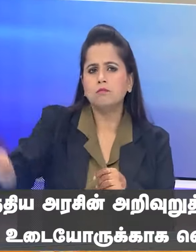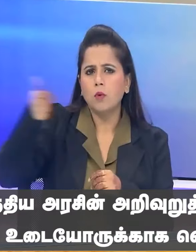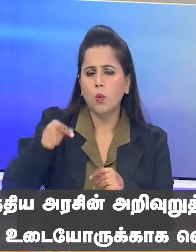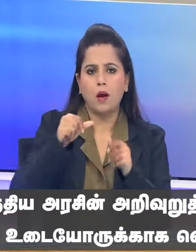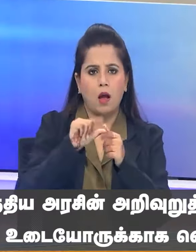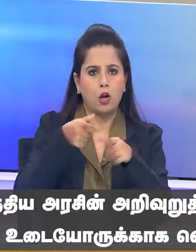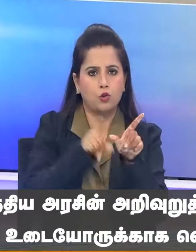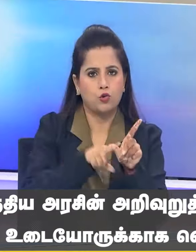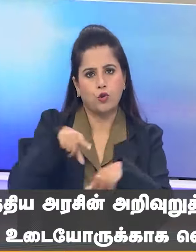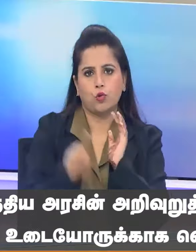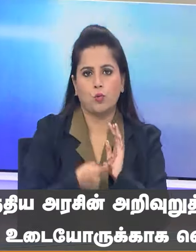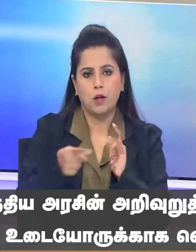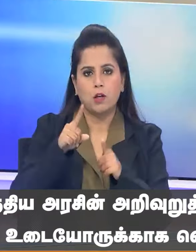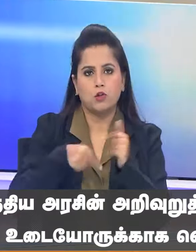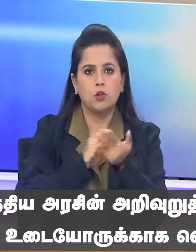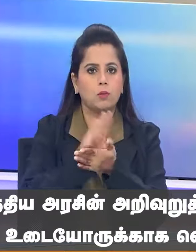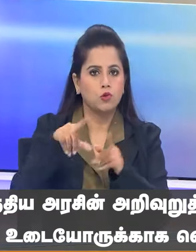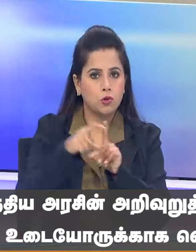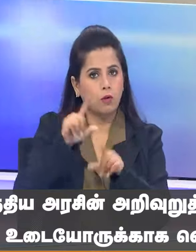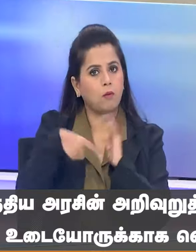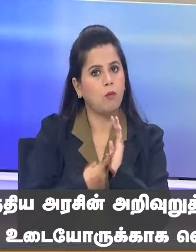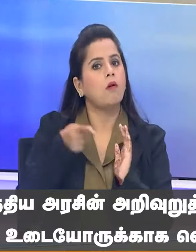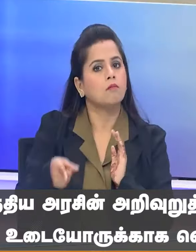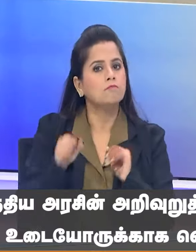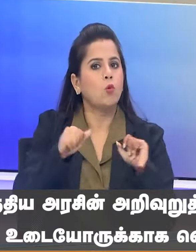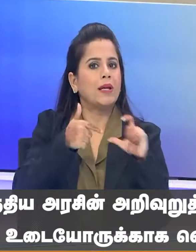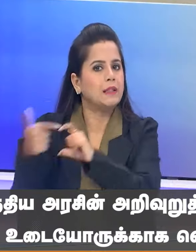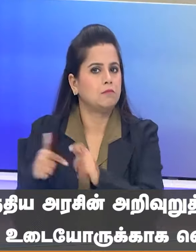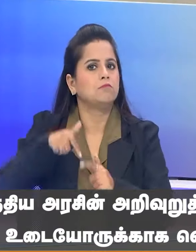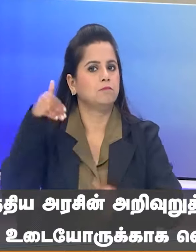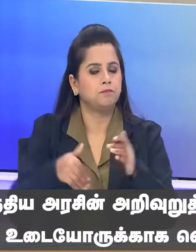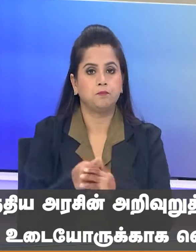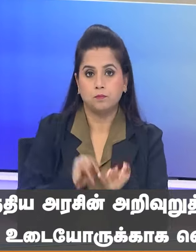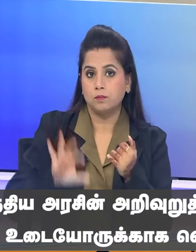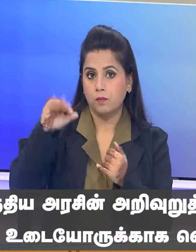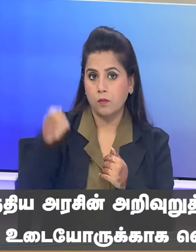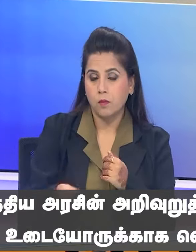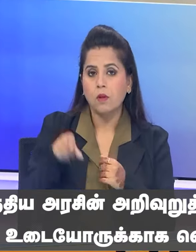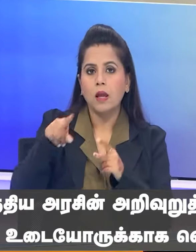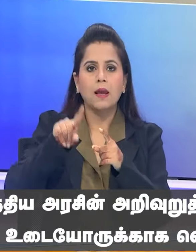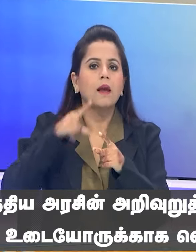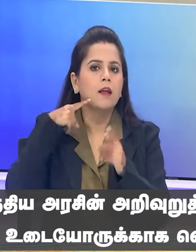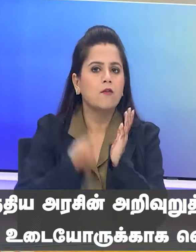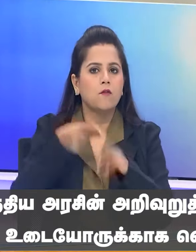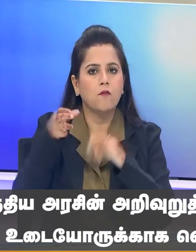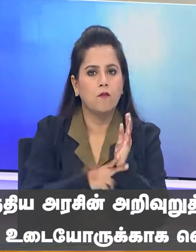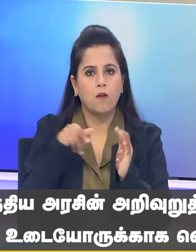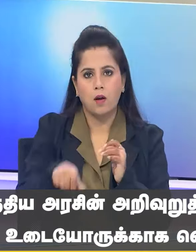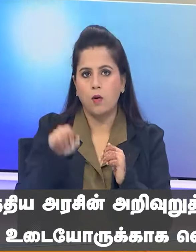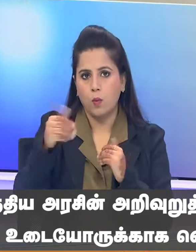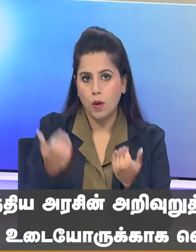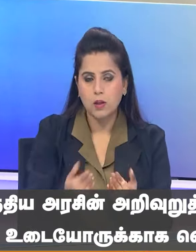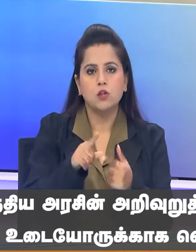डॉक अजय कुमार जमशेदपुर पूर्वी सीट से चुनाव लड़ेंगे राज्य के मंत्री डॉ इरफान अंसारी को उनकी मौजूदा जामताड़ा